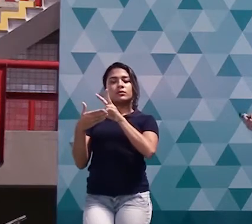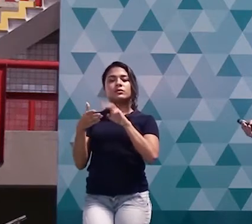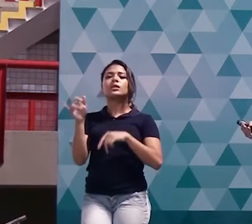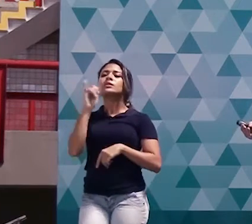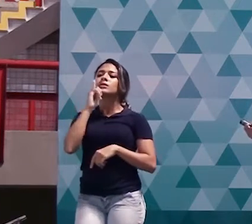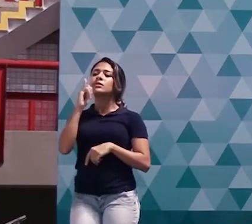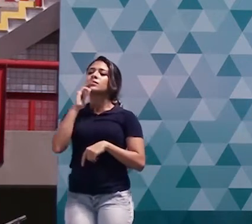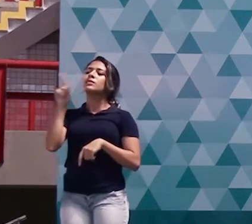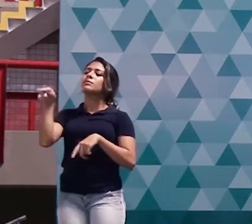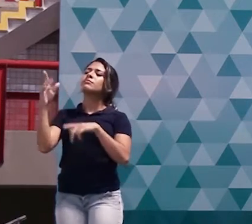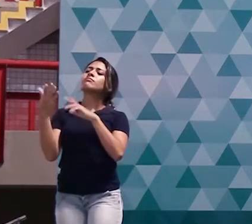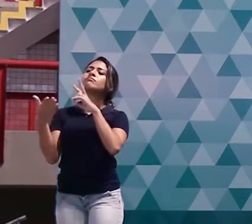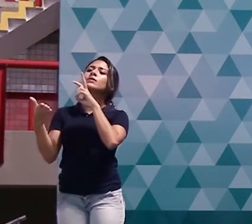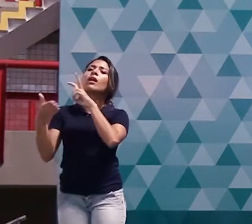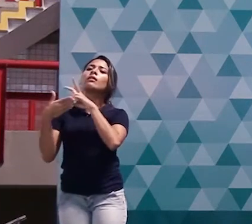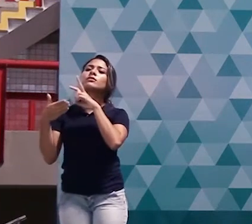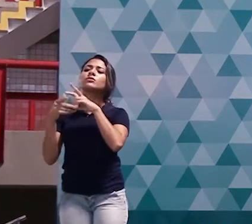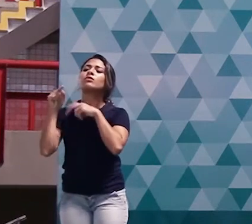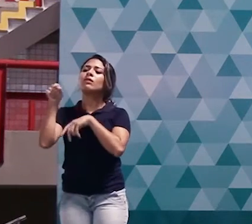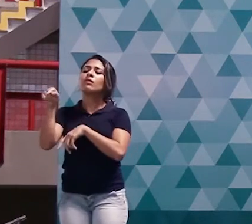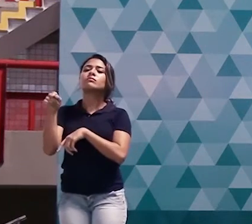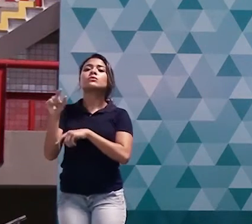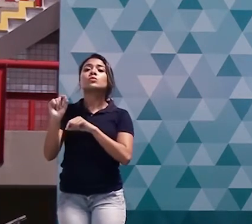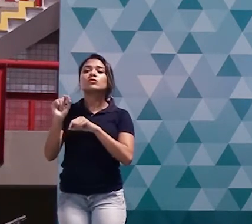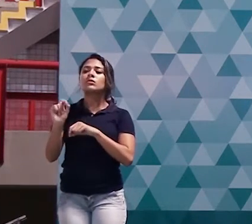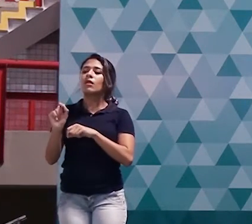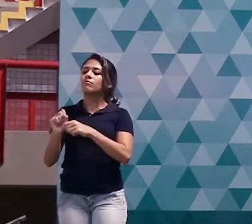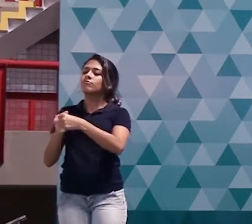como escravo ou tenta catequizá-lo?